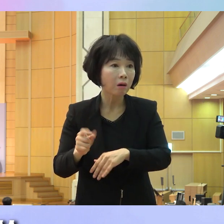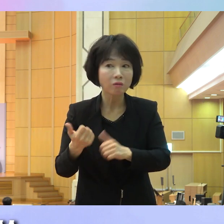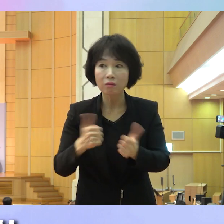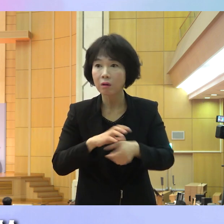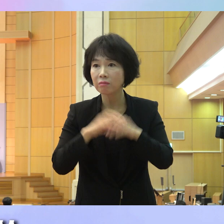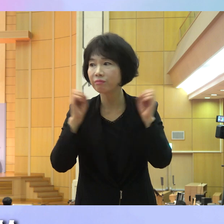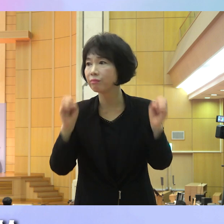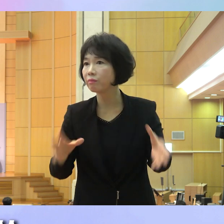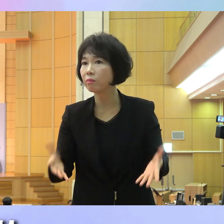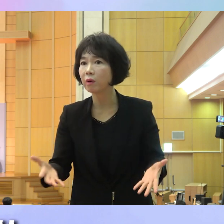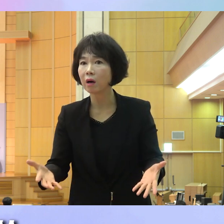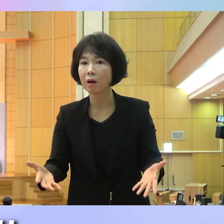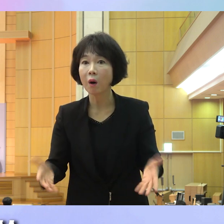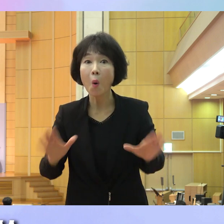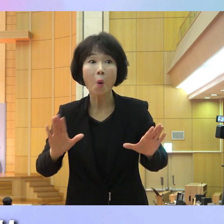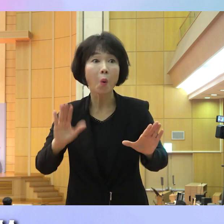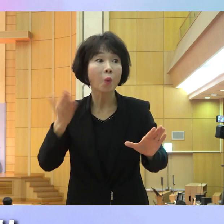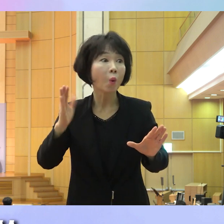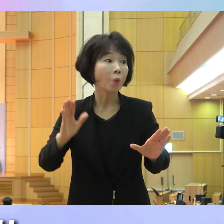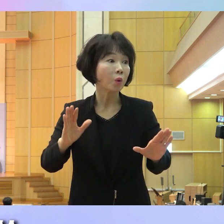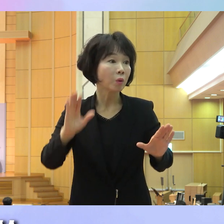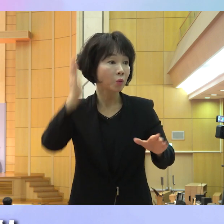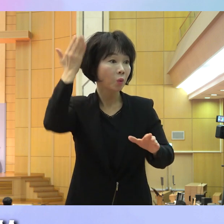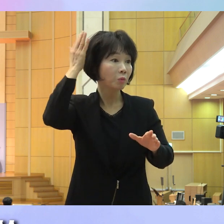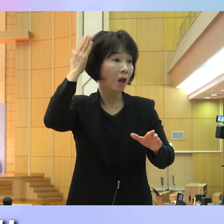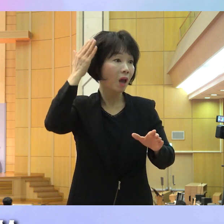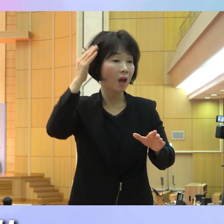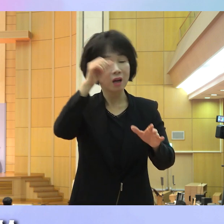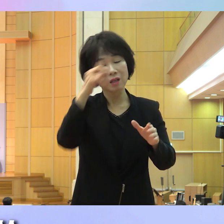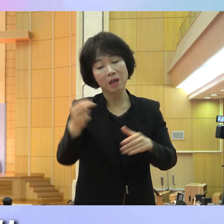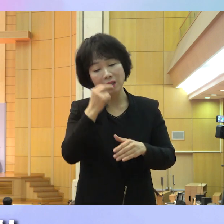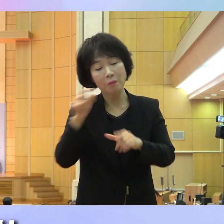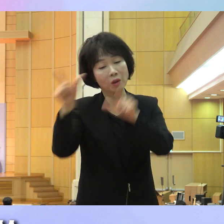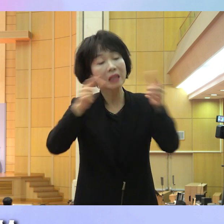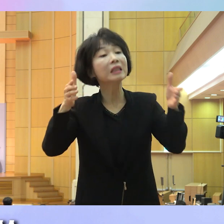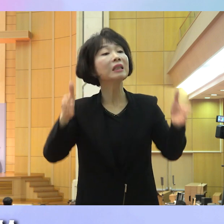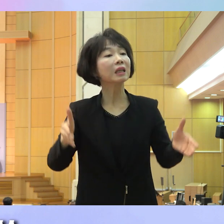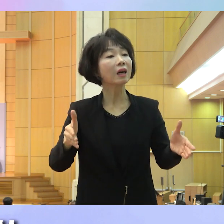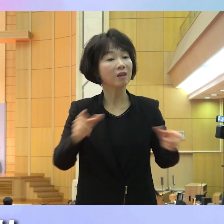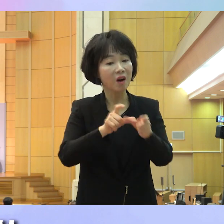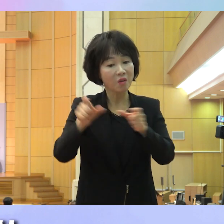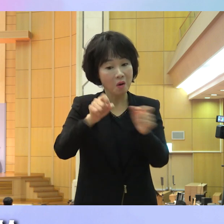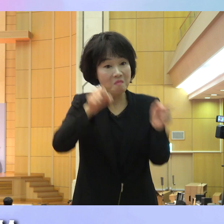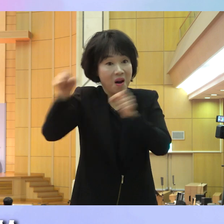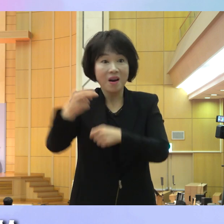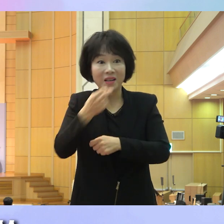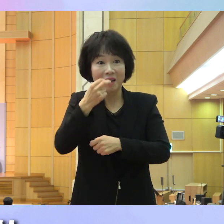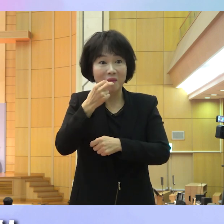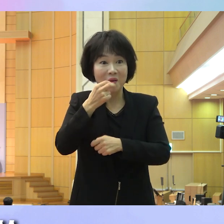옛날에 비해서 수명이 좀 늘어났다고 하지만 솔직히 대부분에 보면은